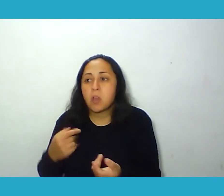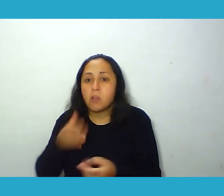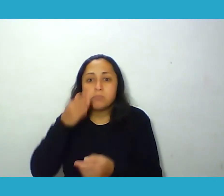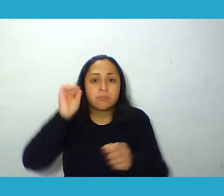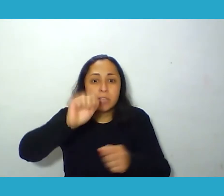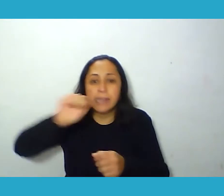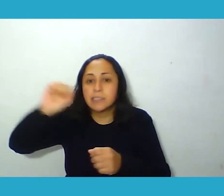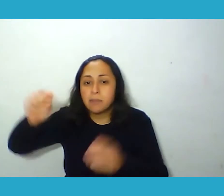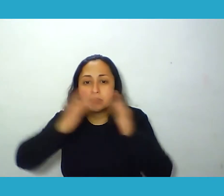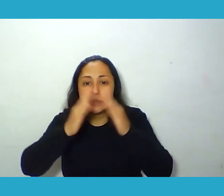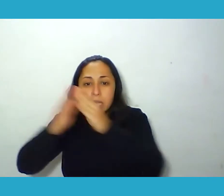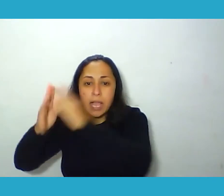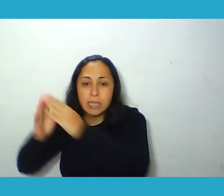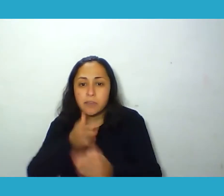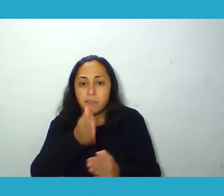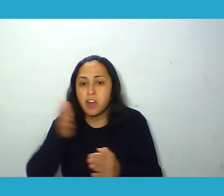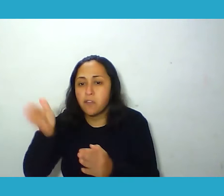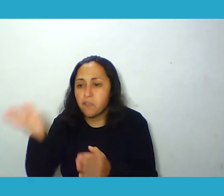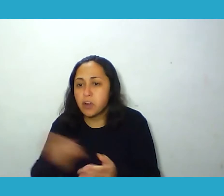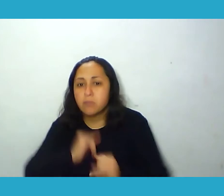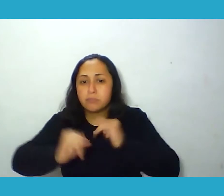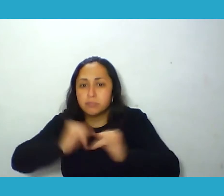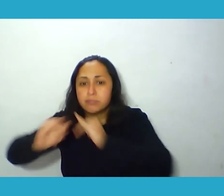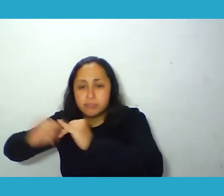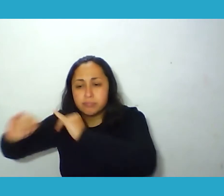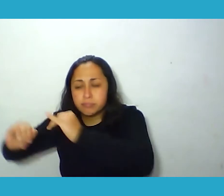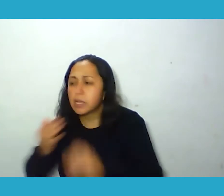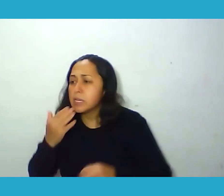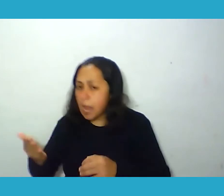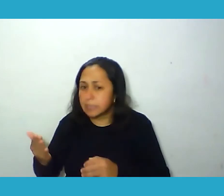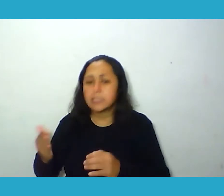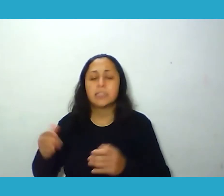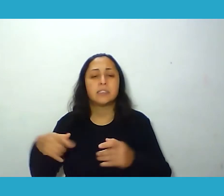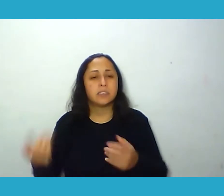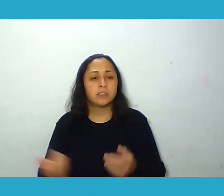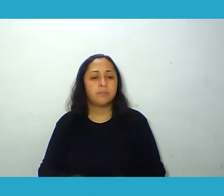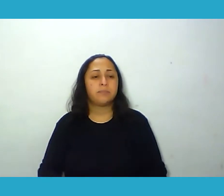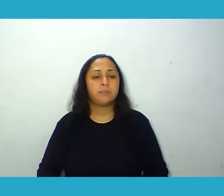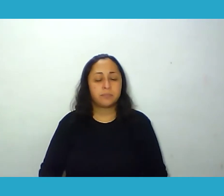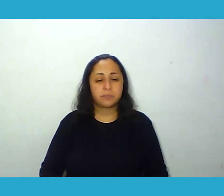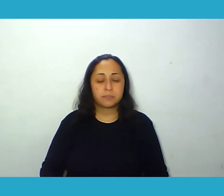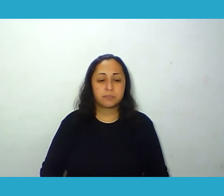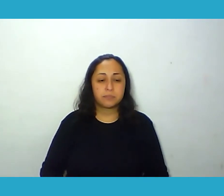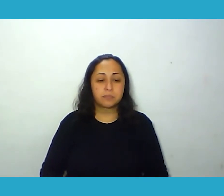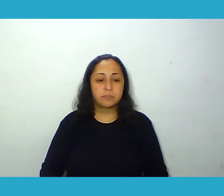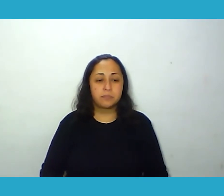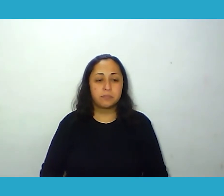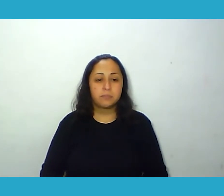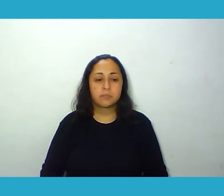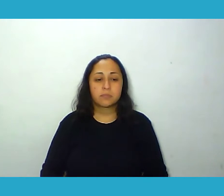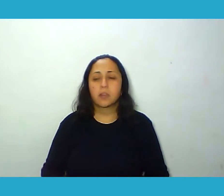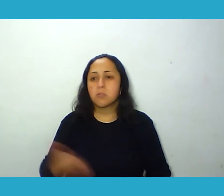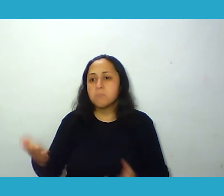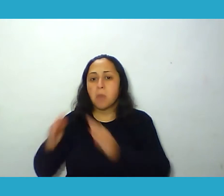casa por casa para propiciar información, tanta necesaria como insuficientes. Muestra a